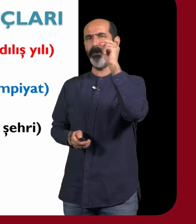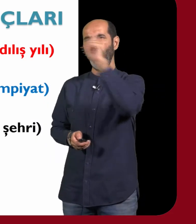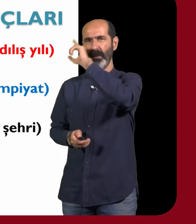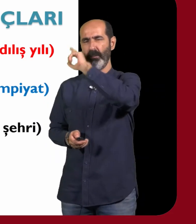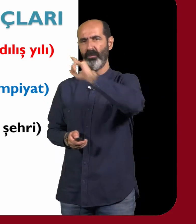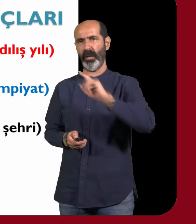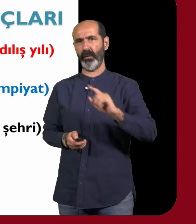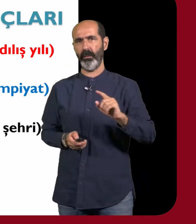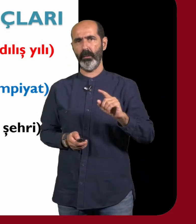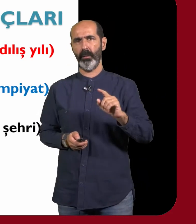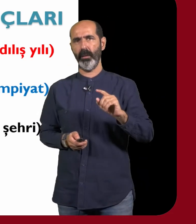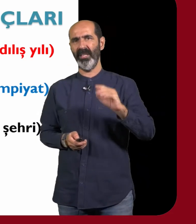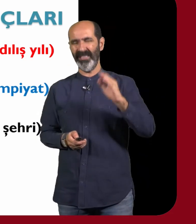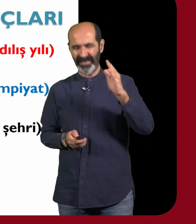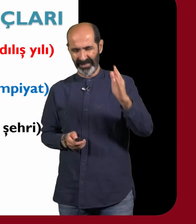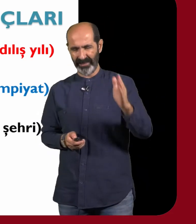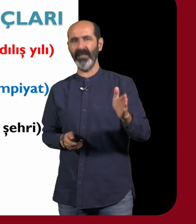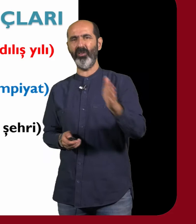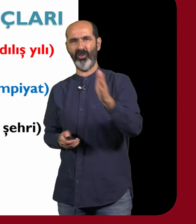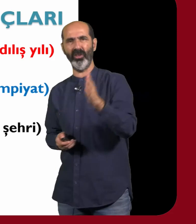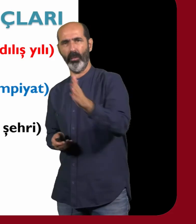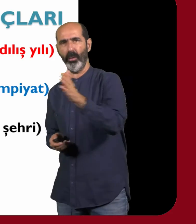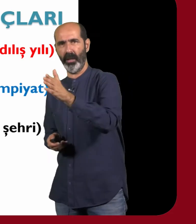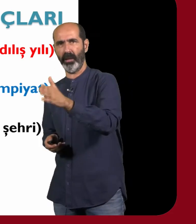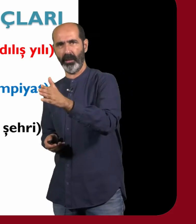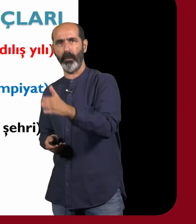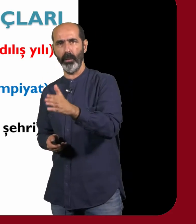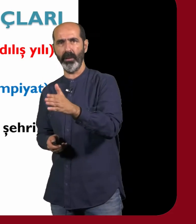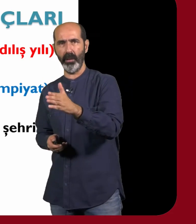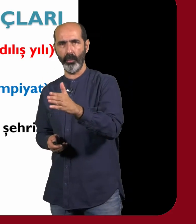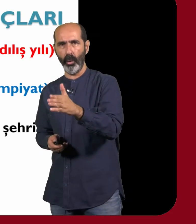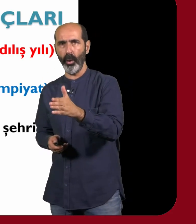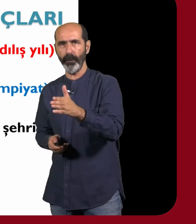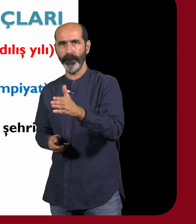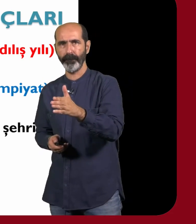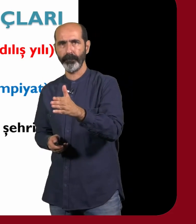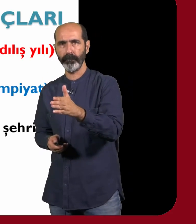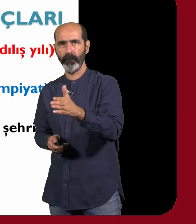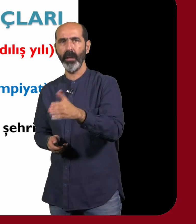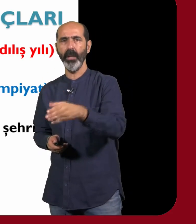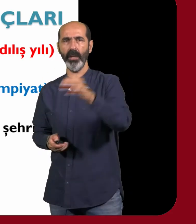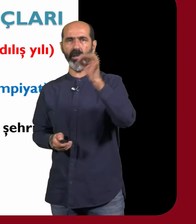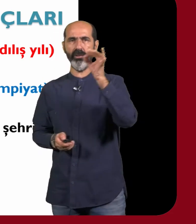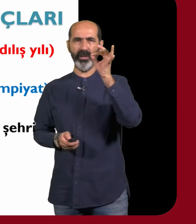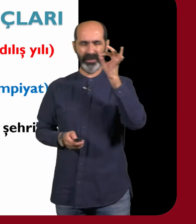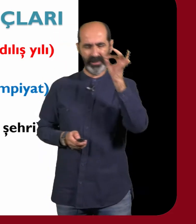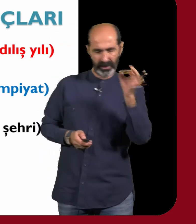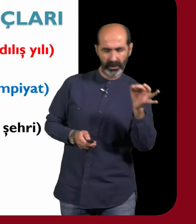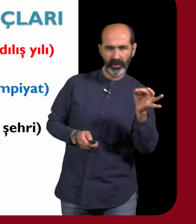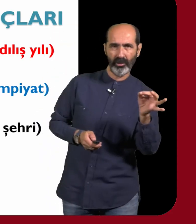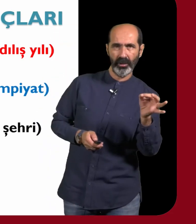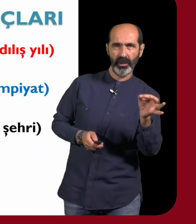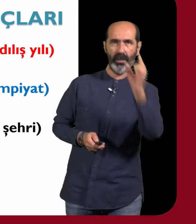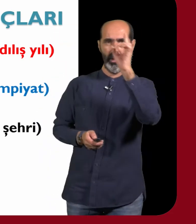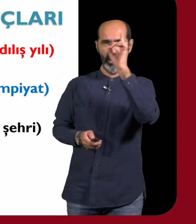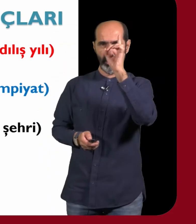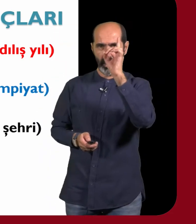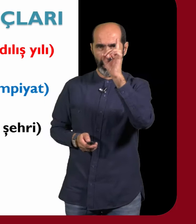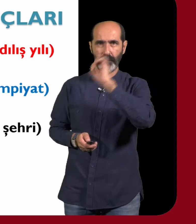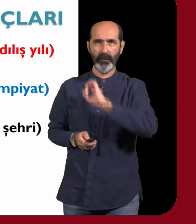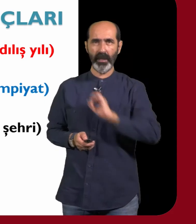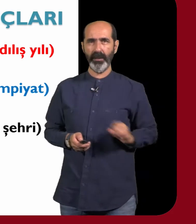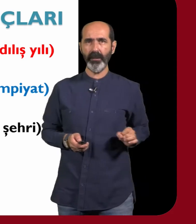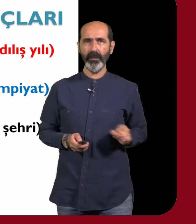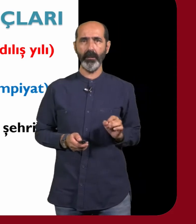3761 demişler Yaradılış yılı olarak kabul edilir O bu işte yaratılışına